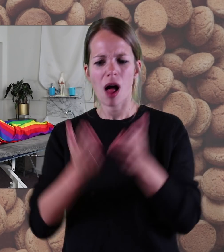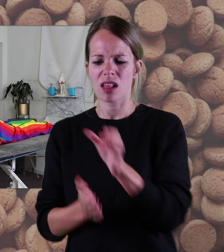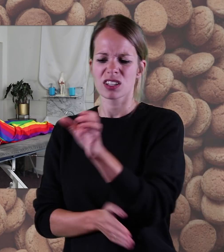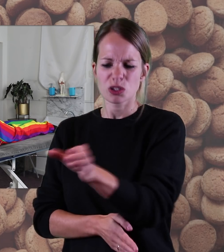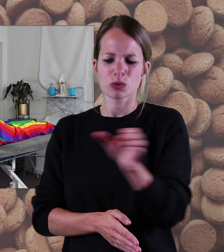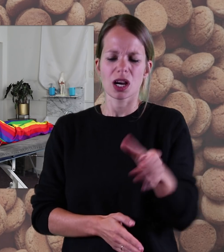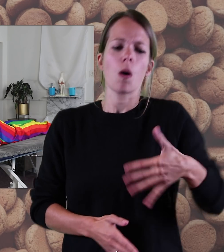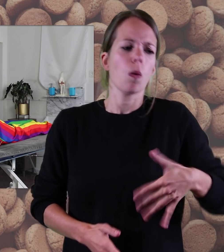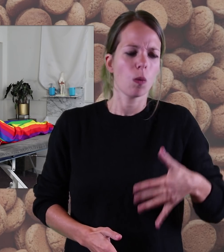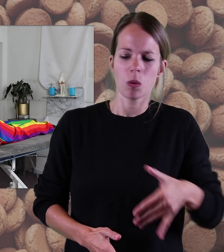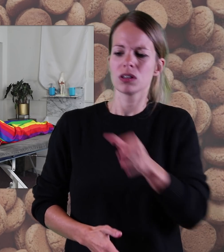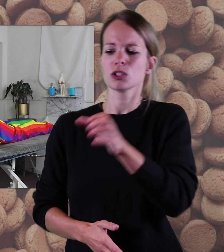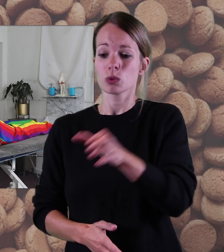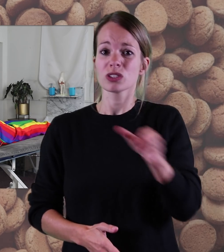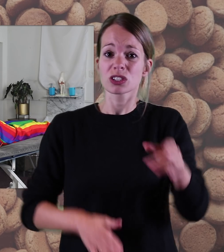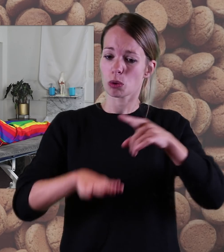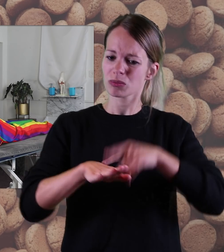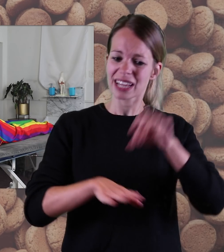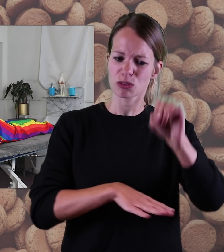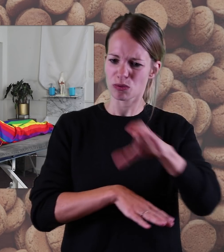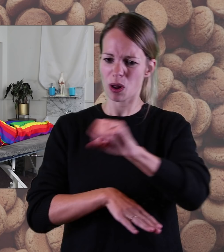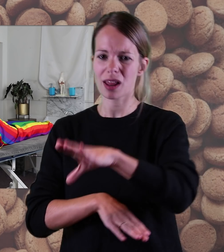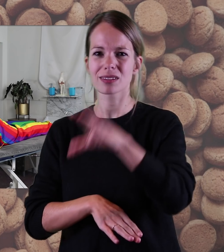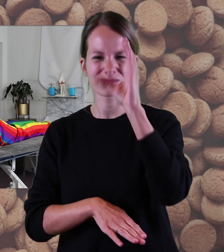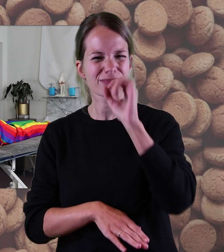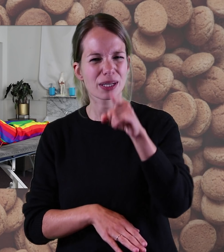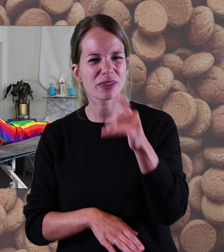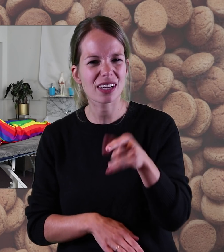schoentjes op tijd te vullen. Snap je wel?